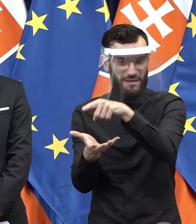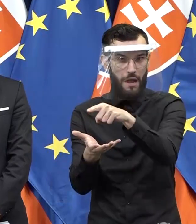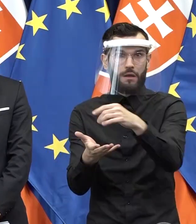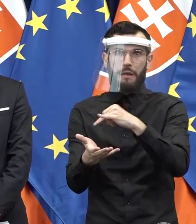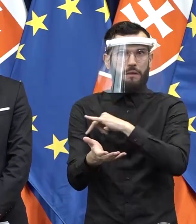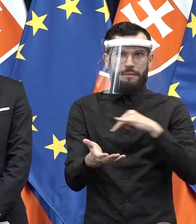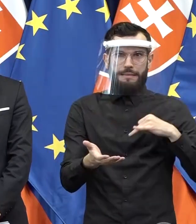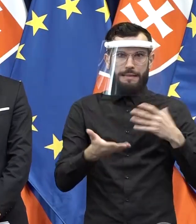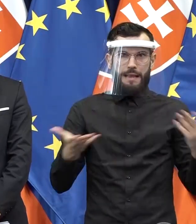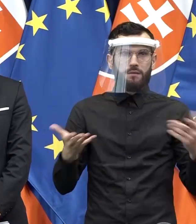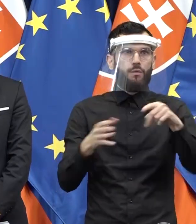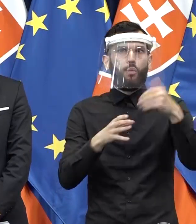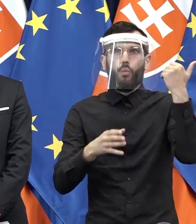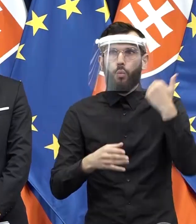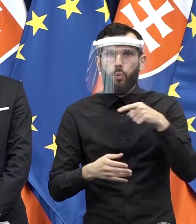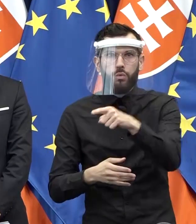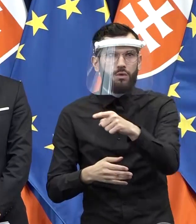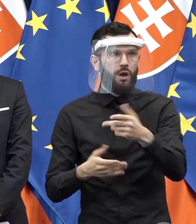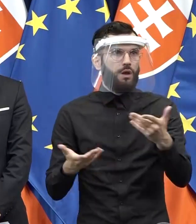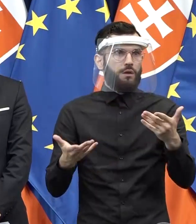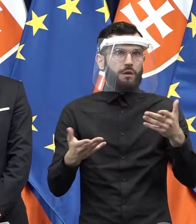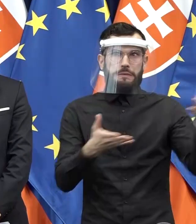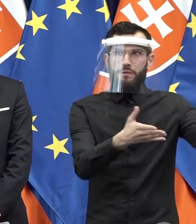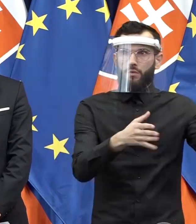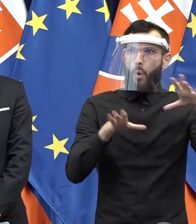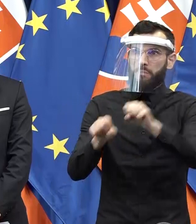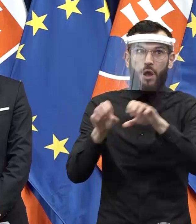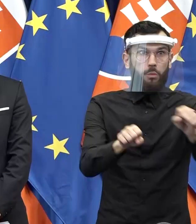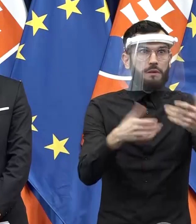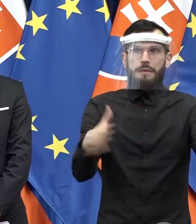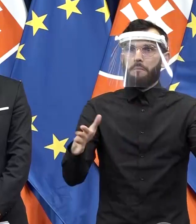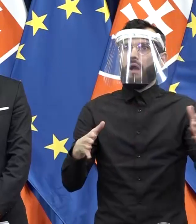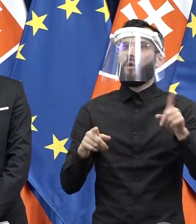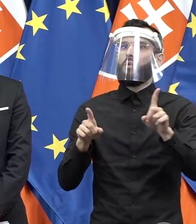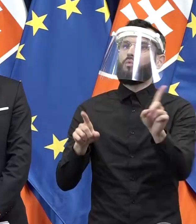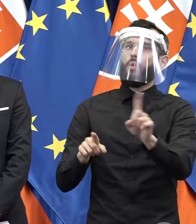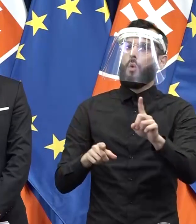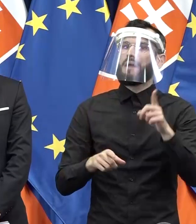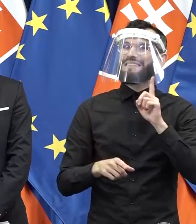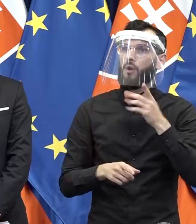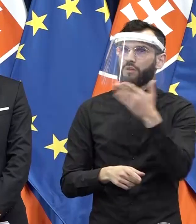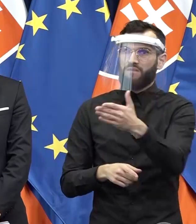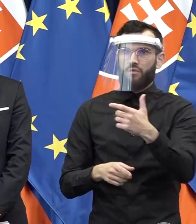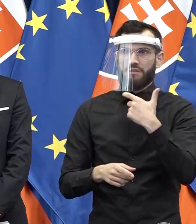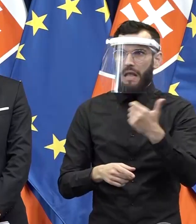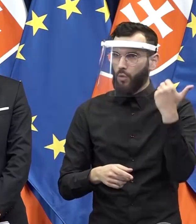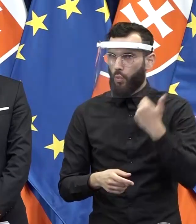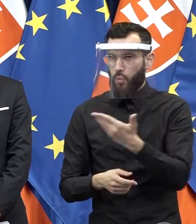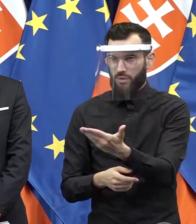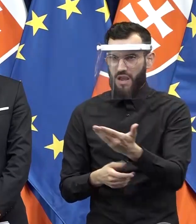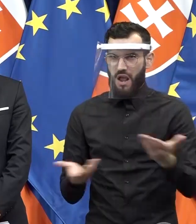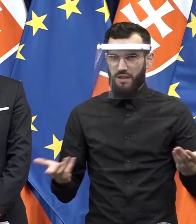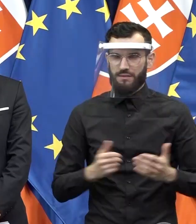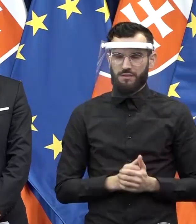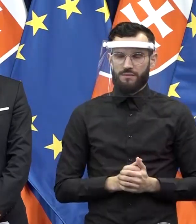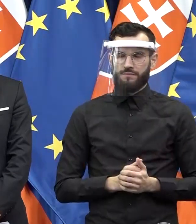že nebudeme mať ľudí, ktorí budú schopní zabezpečovať starostlivosť o týchto našich starých rodičov a mami.